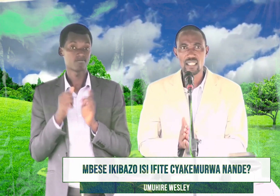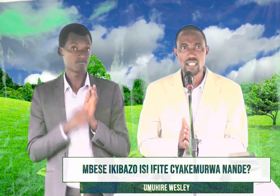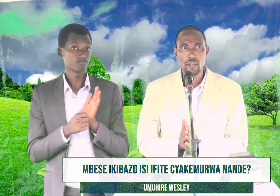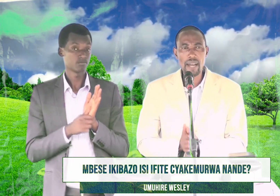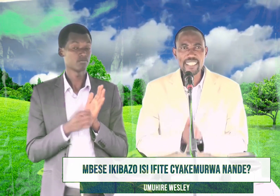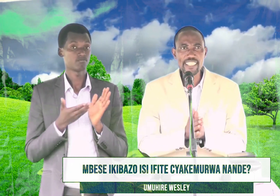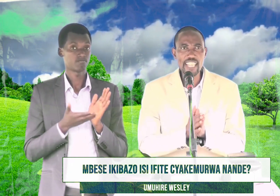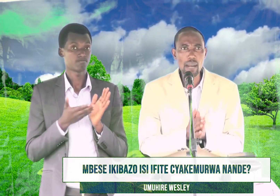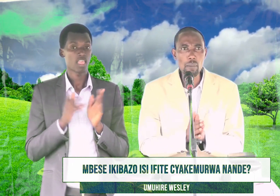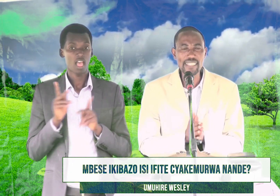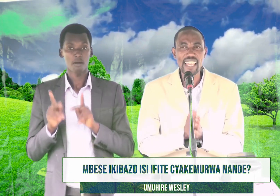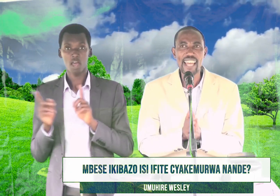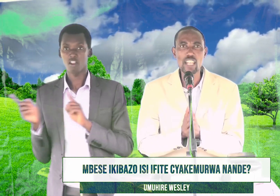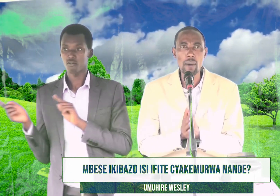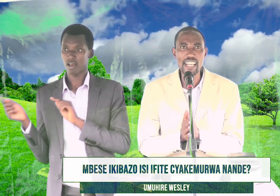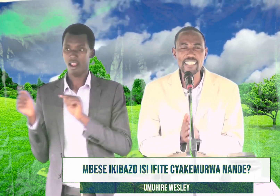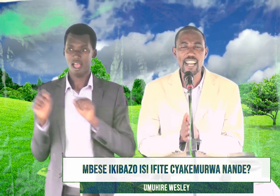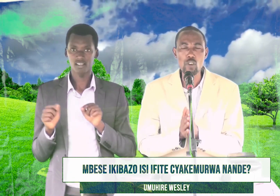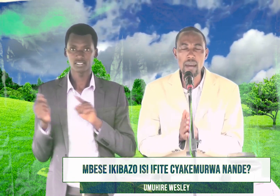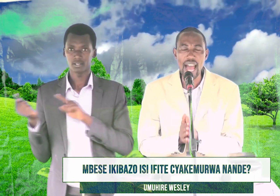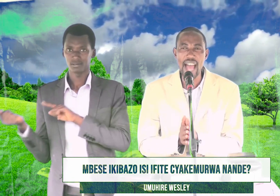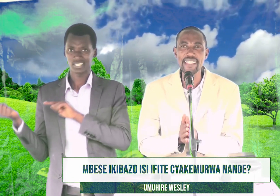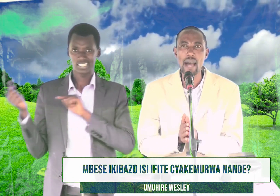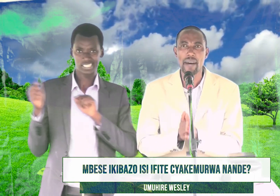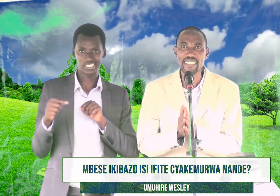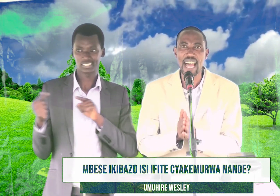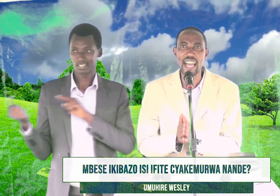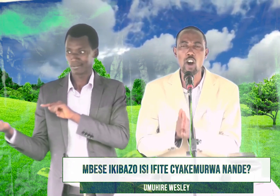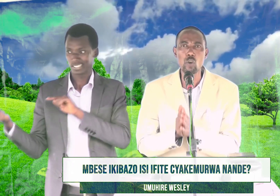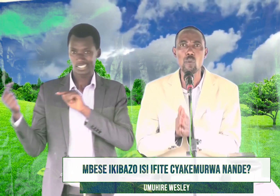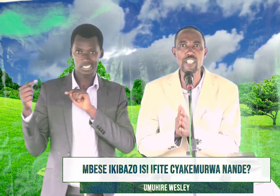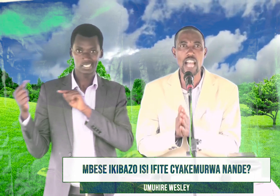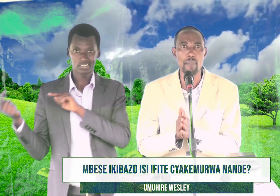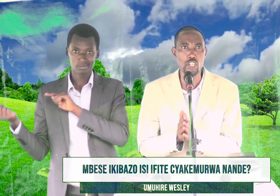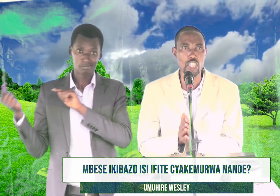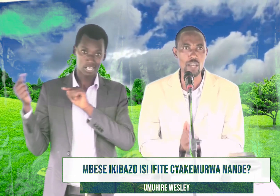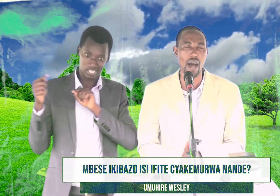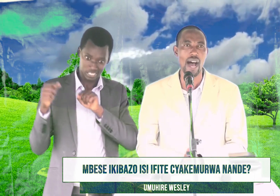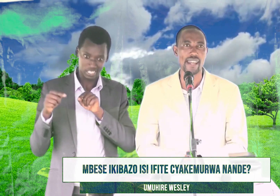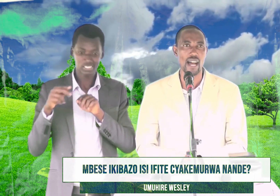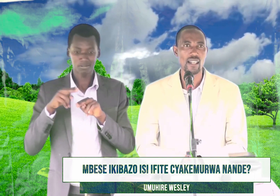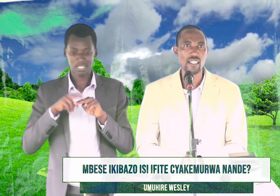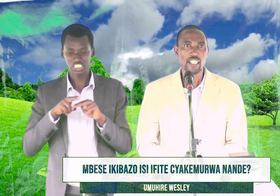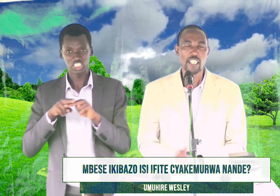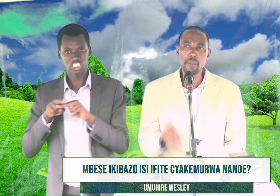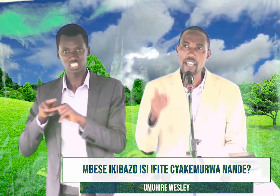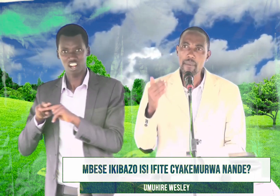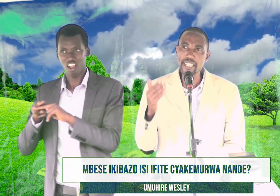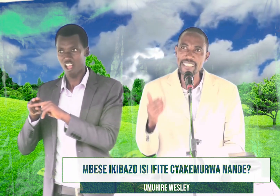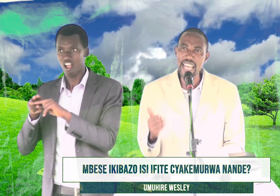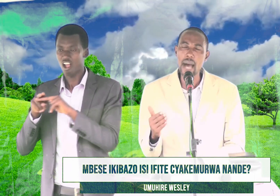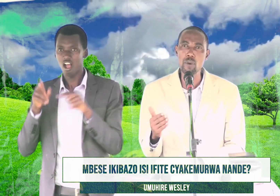baraza bakicara mu materaniro bakagira n'umwanya batangaho kumva ijambo ry'Imana ibihe